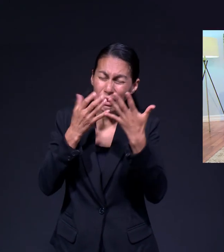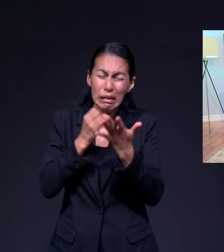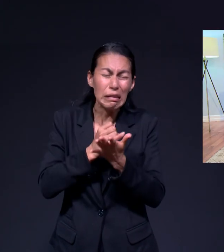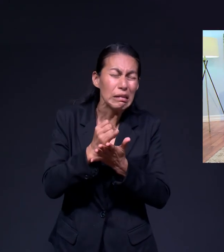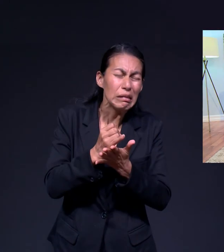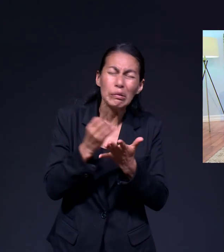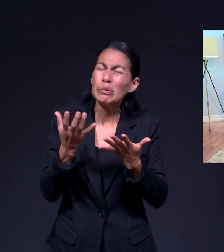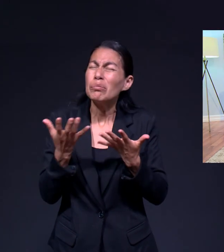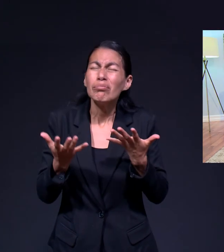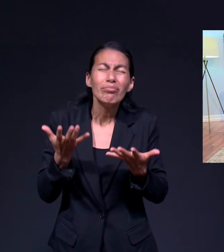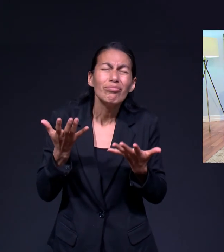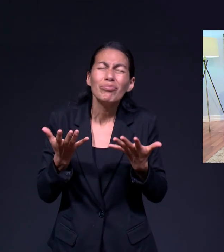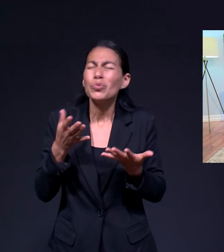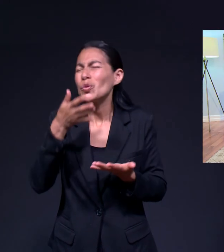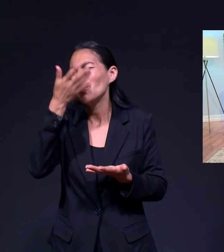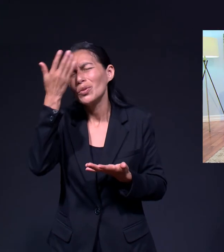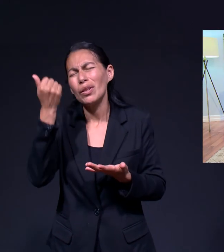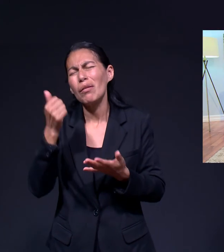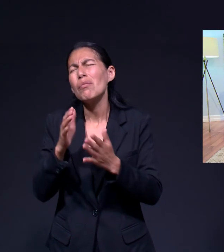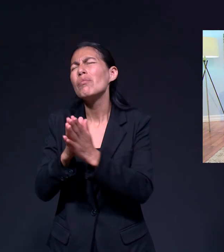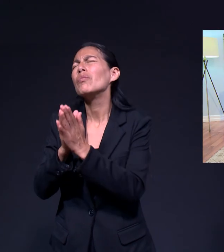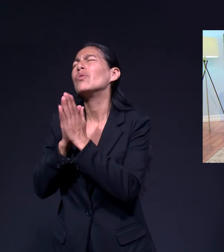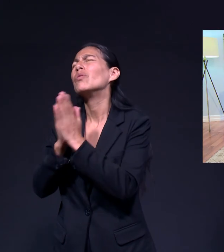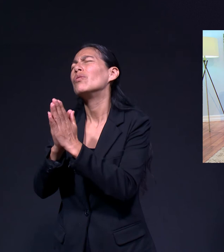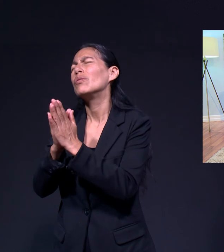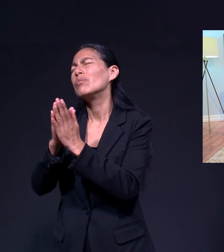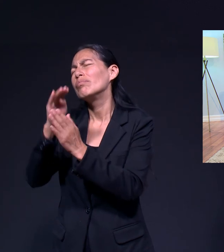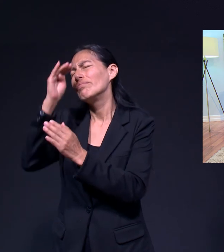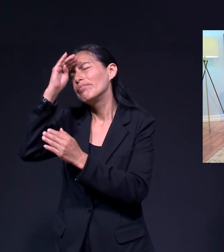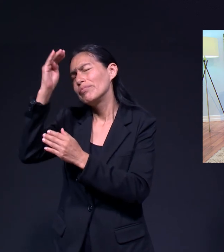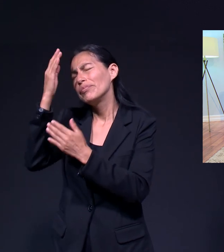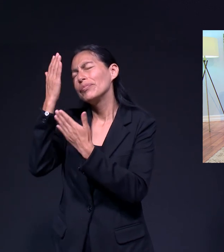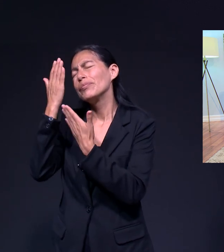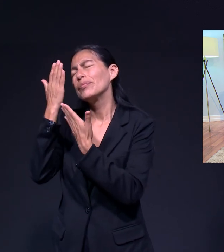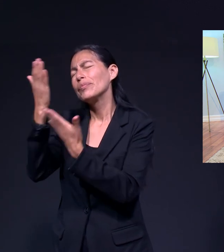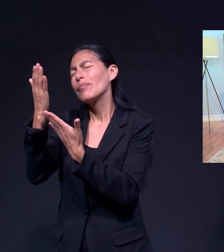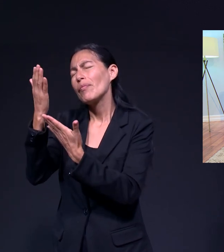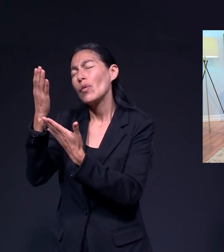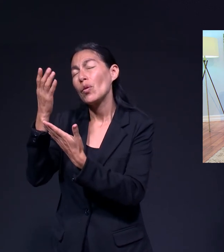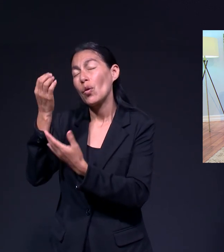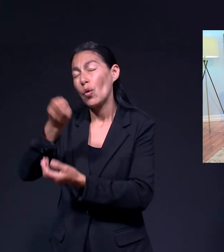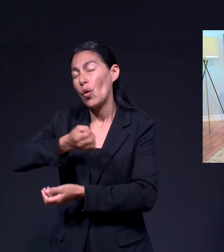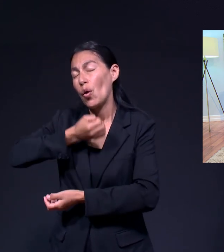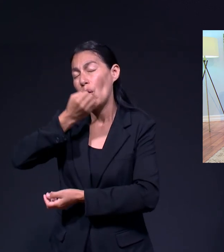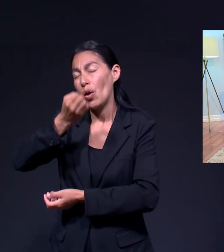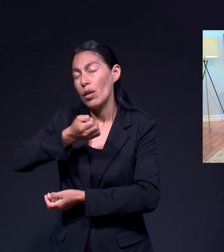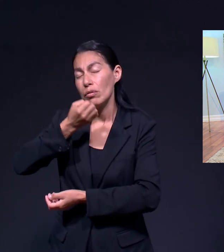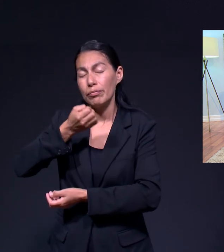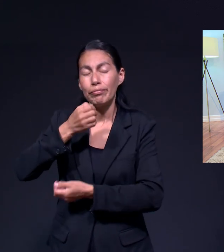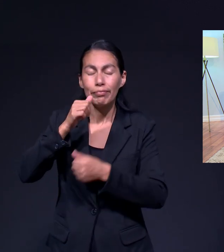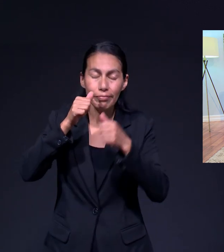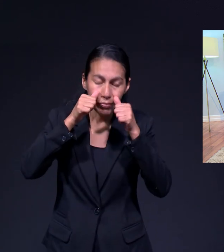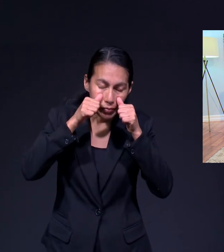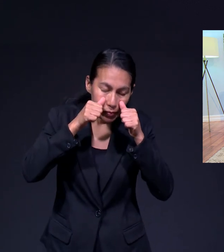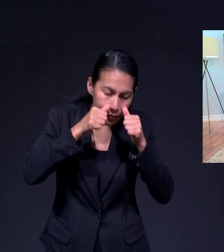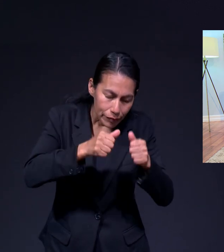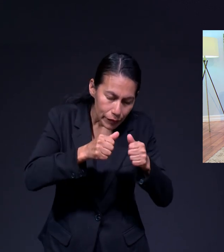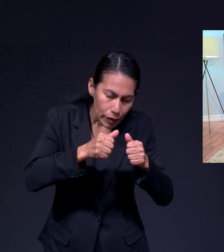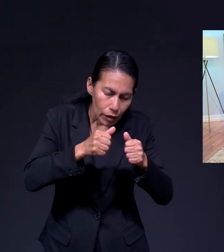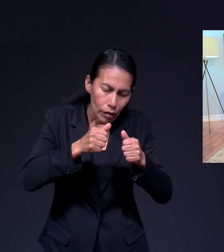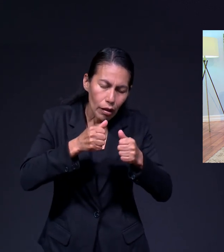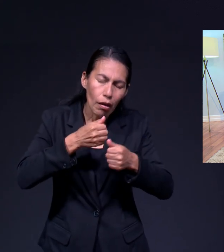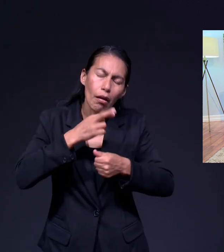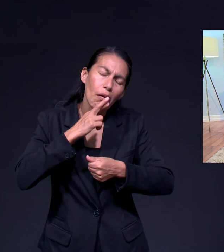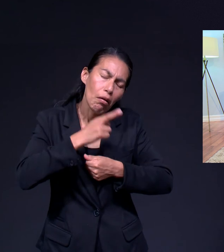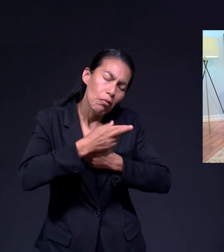todas esas peticiones queremos ponerlas en tus manos queremos señor que tú puedas responder a esas oraciones inclines tu oído y